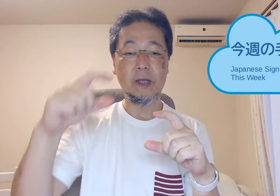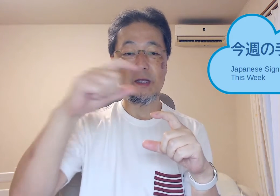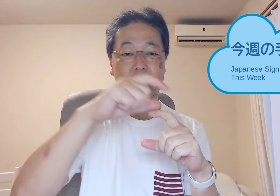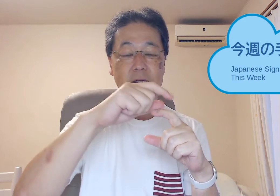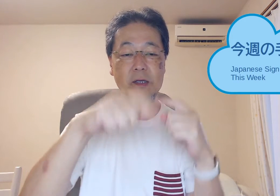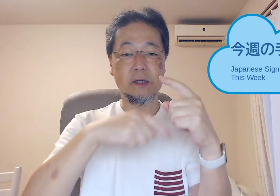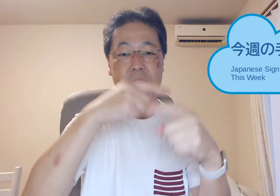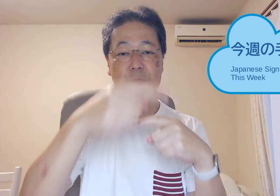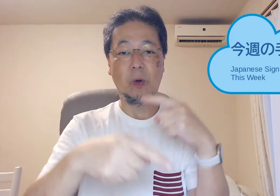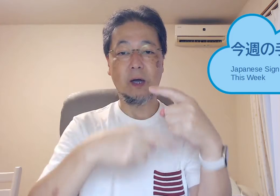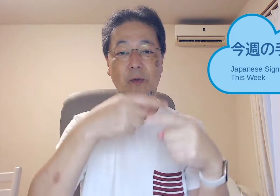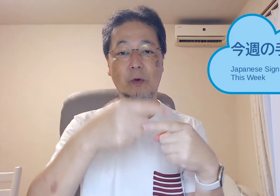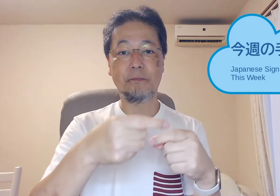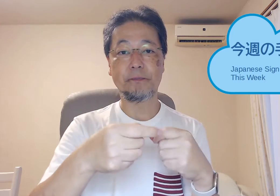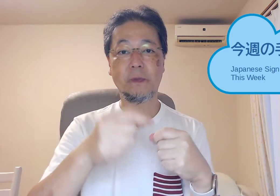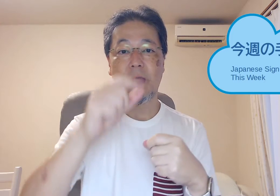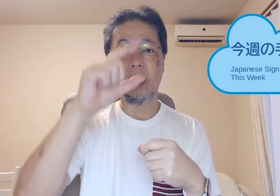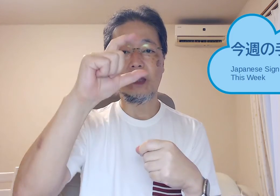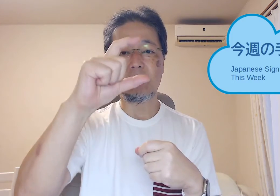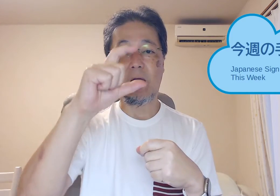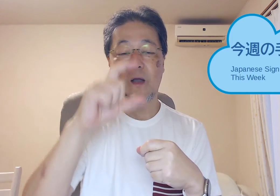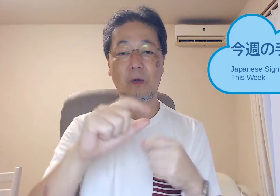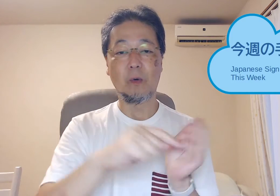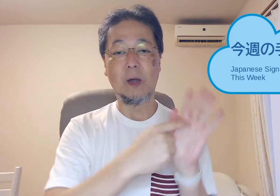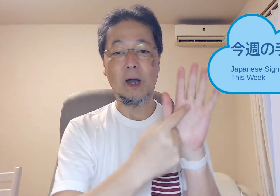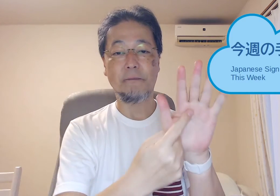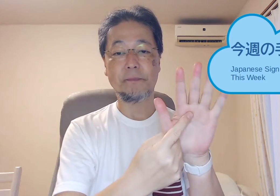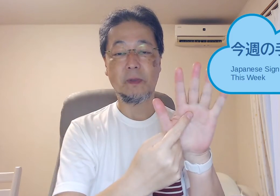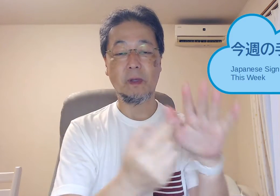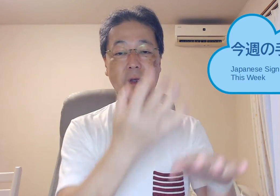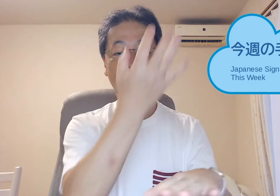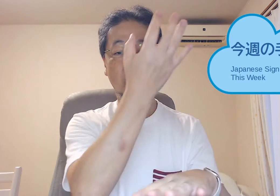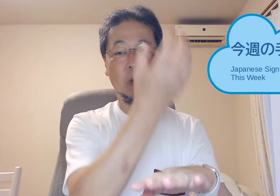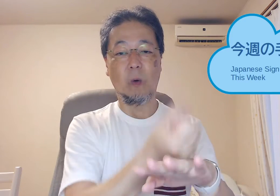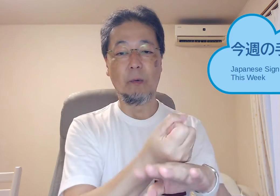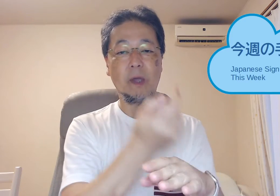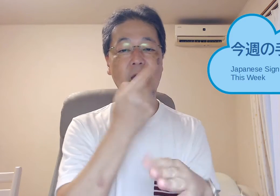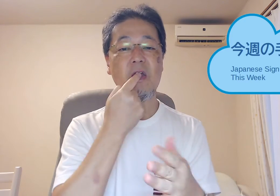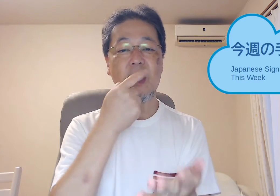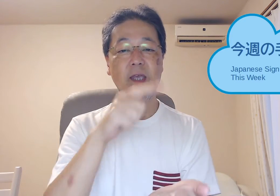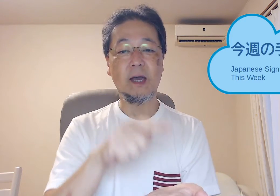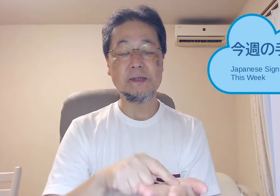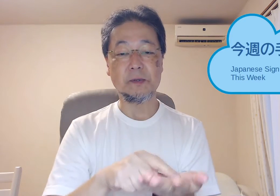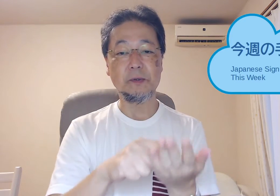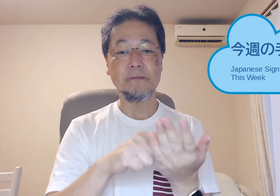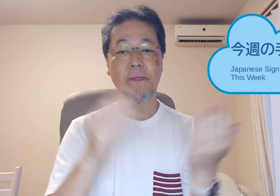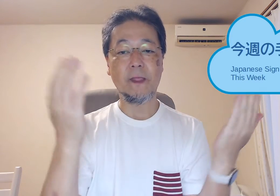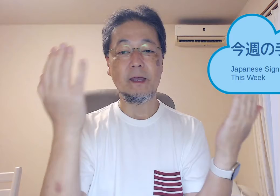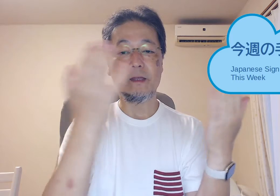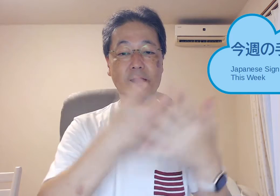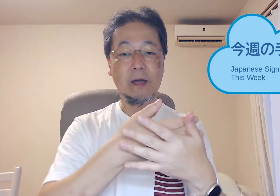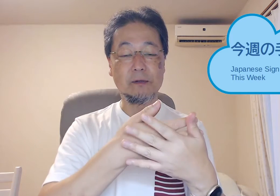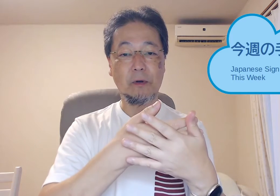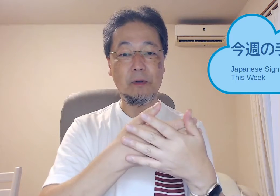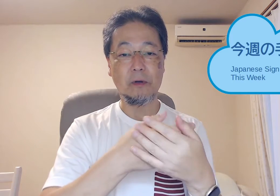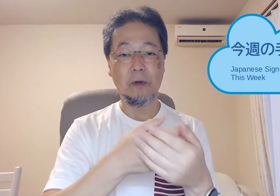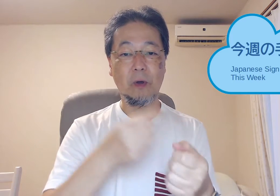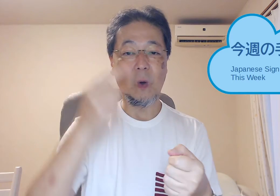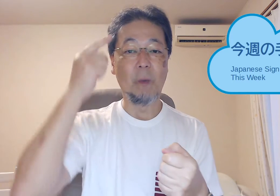より手話の単語が覚えやすくなると思